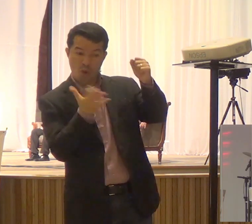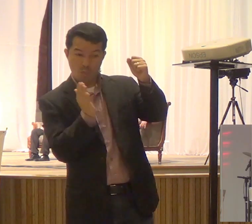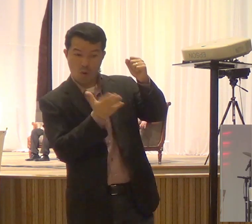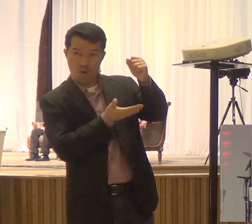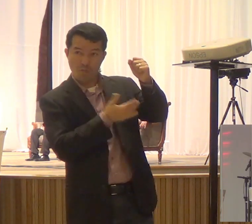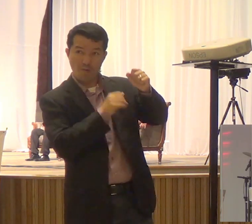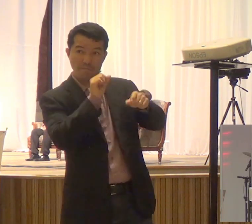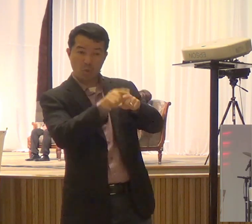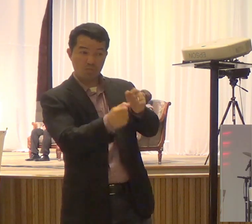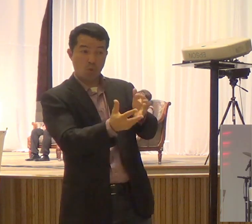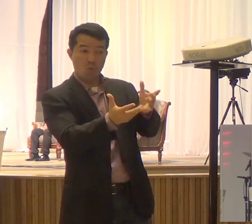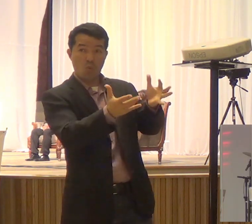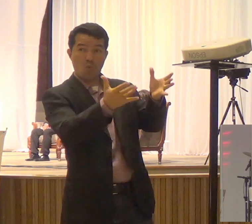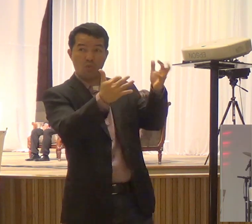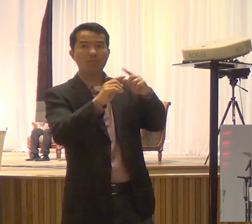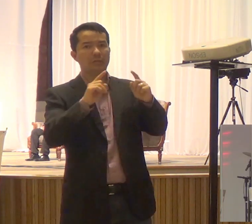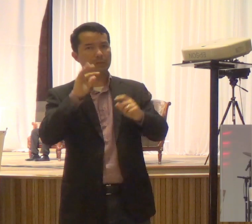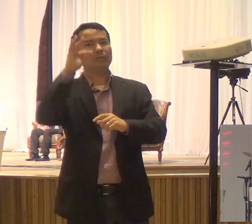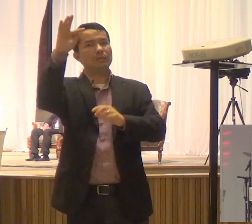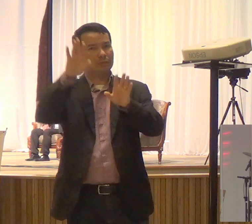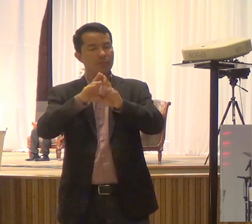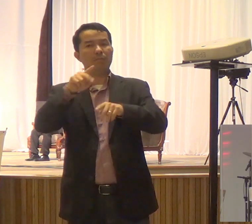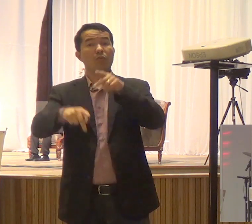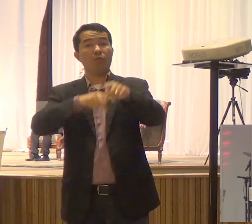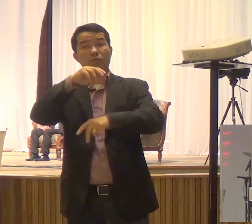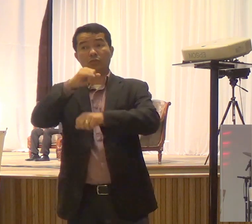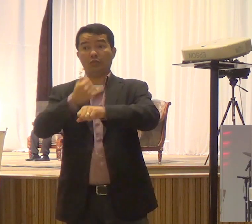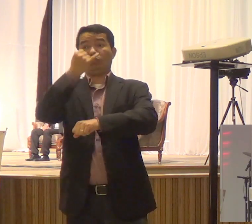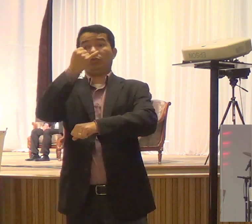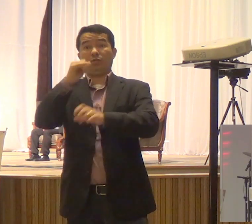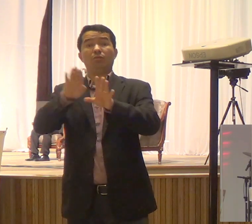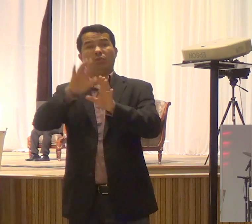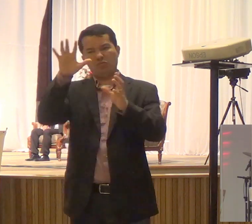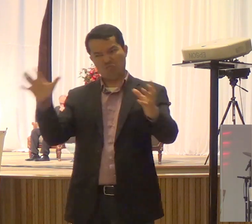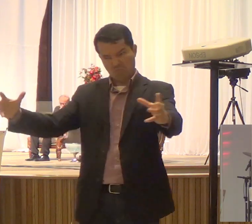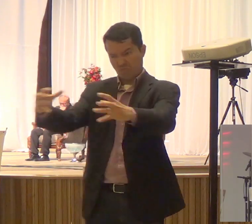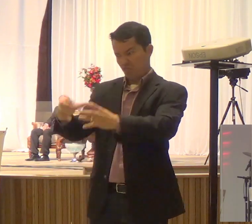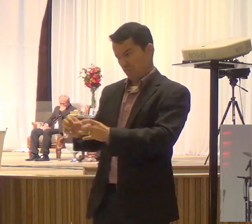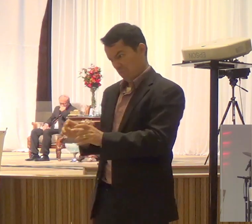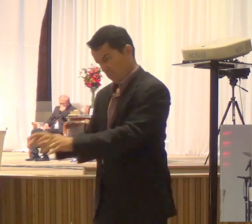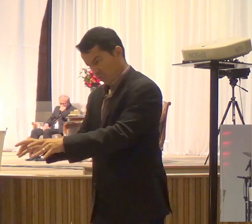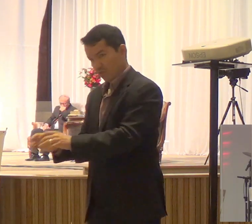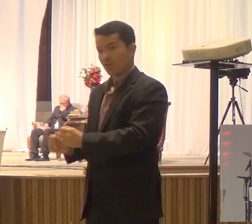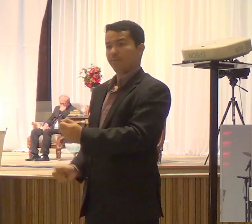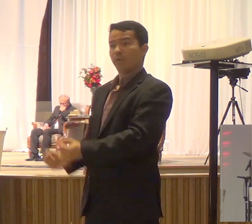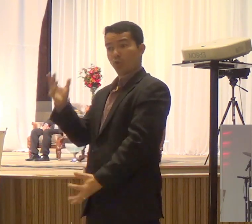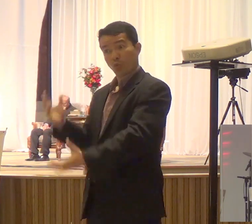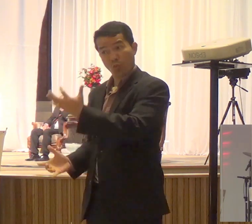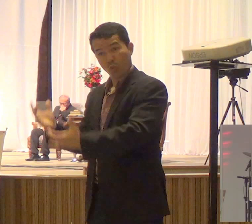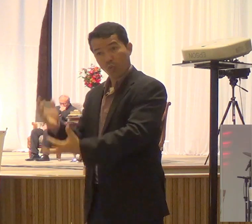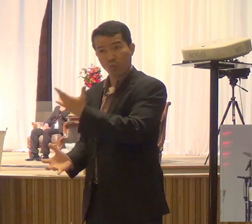eles. Do fogo sairão, mas o fogo os consumirá, e sabereis que eu sou o Senhor, quando